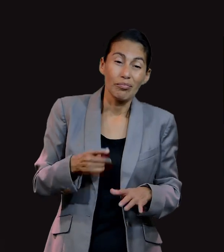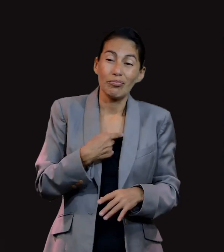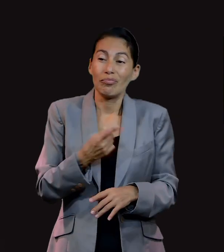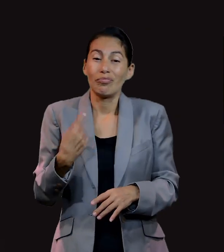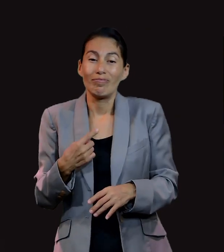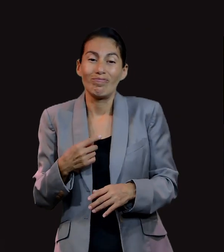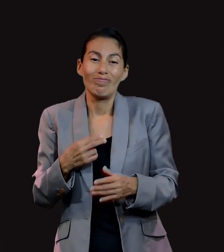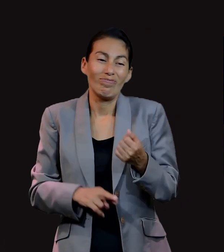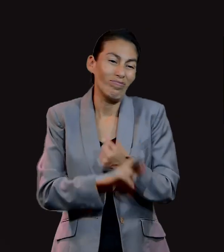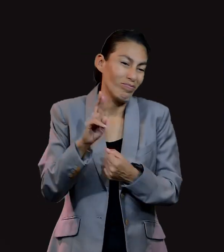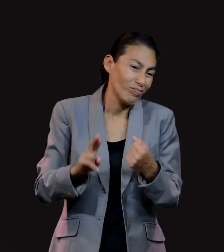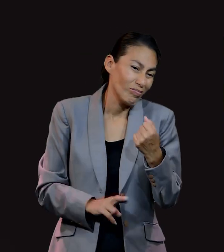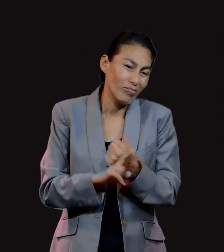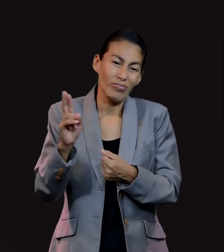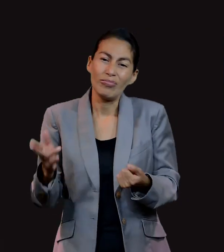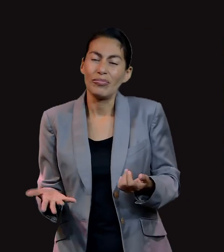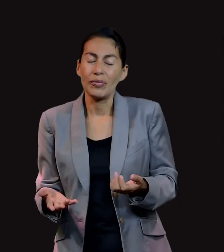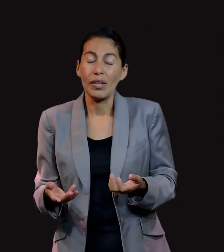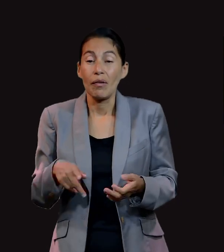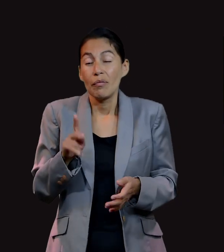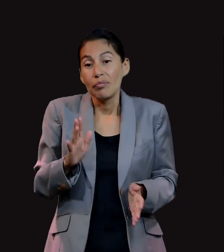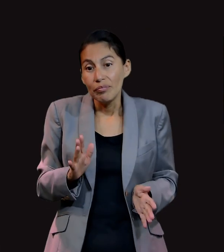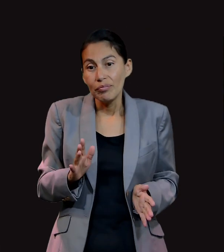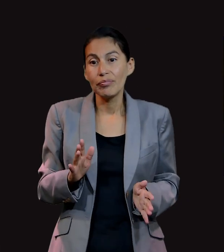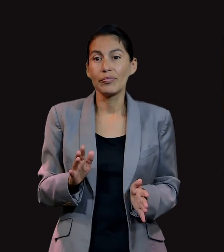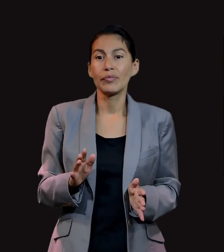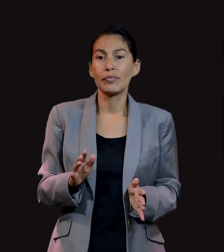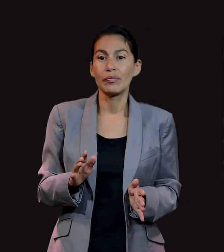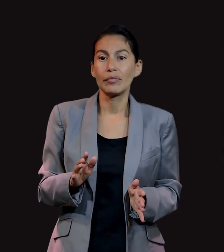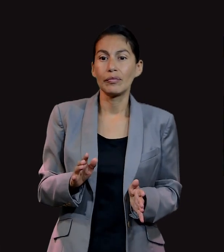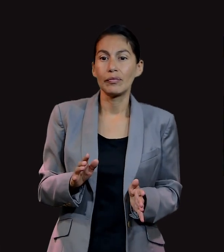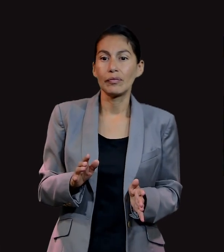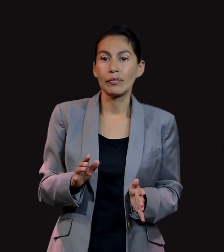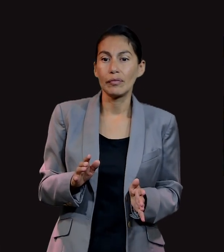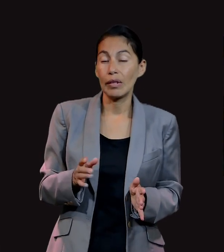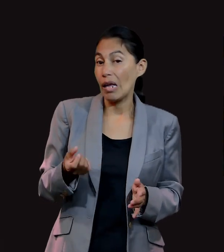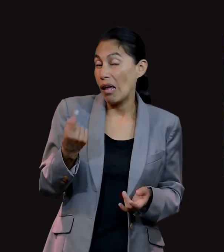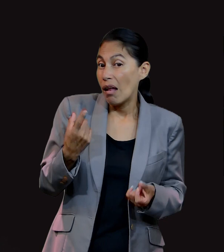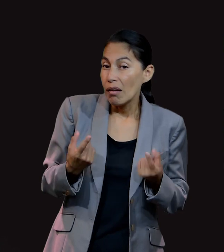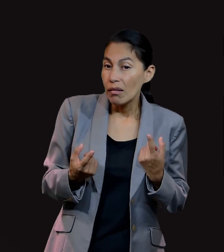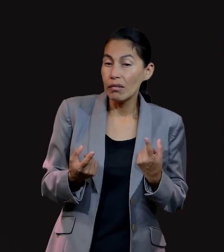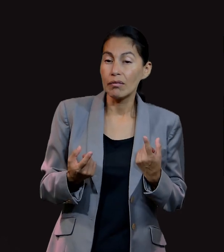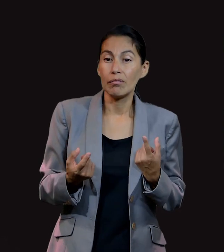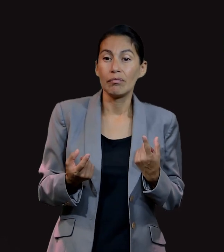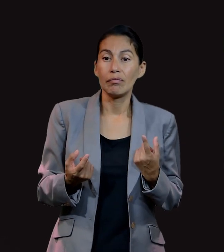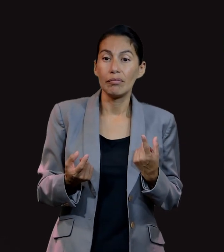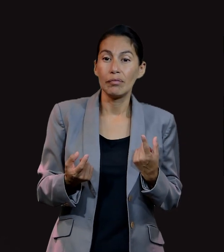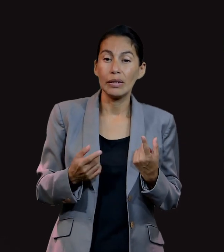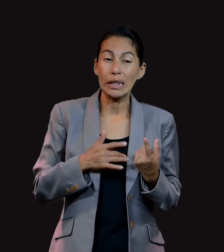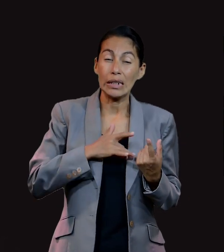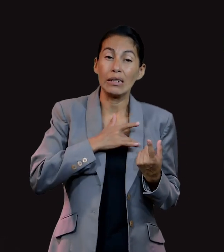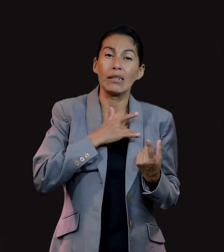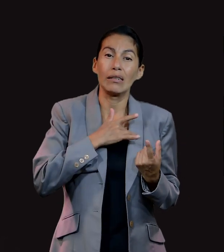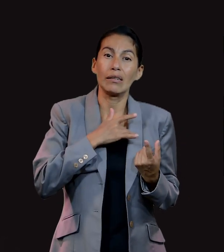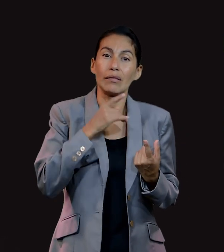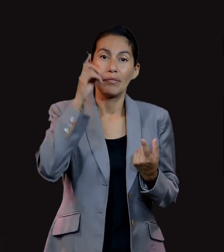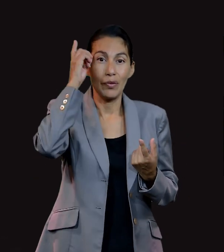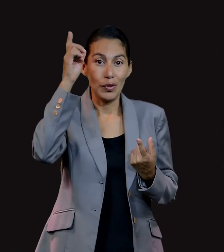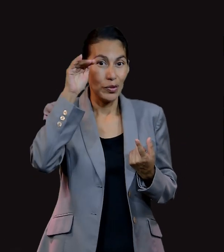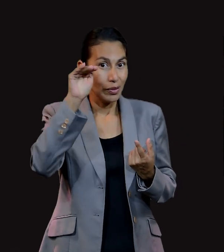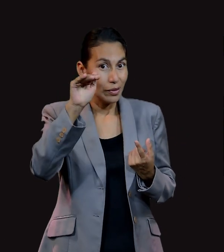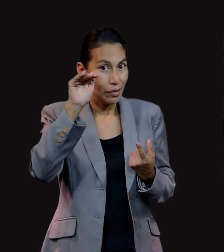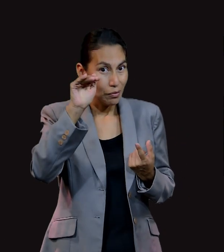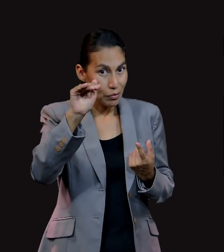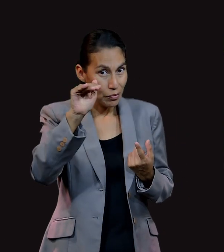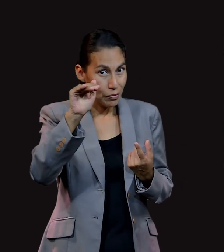rebelde Al llamado del Señor Si en algún momento Hay alguien Que Siente que Dios Lo está